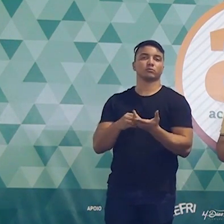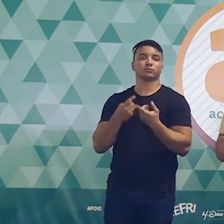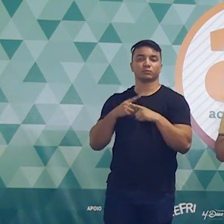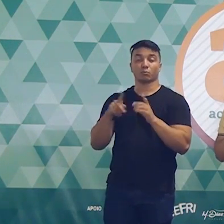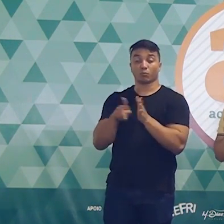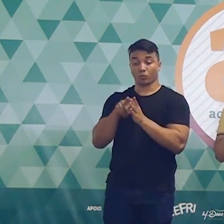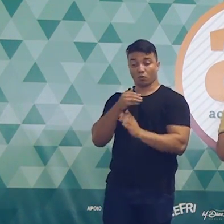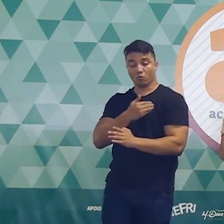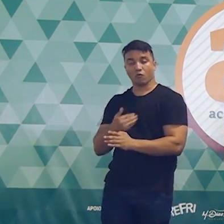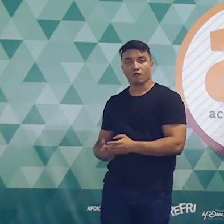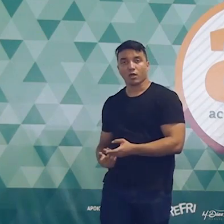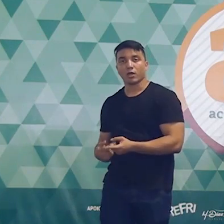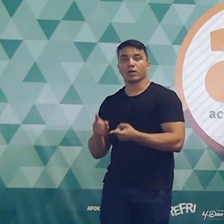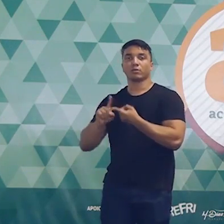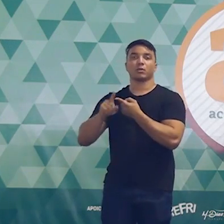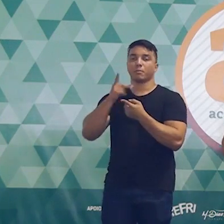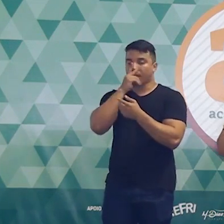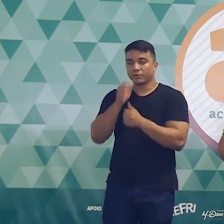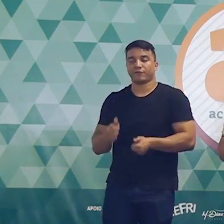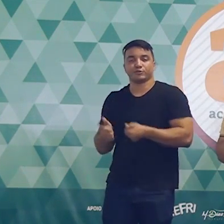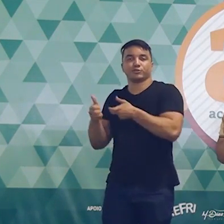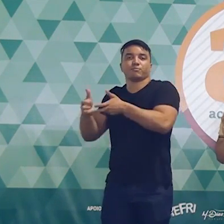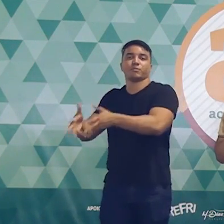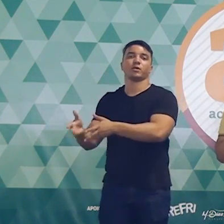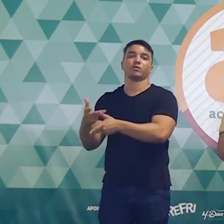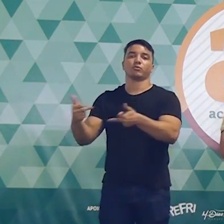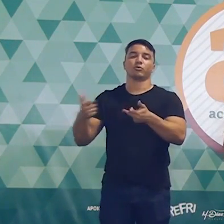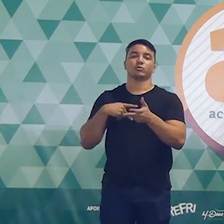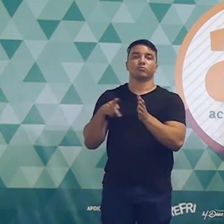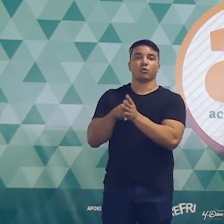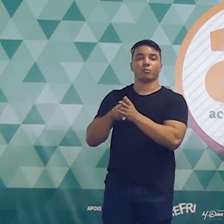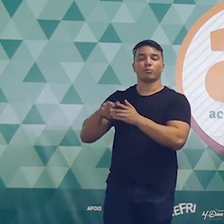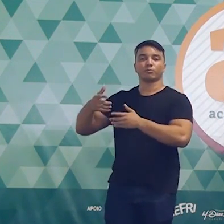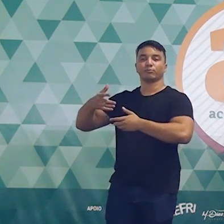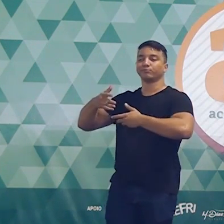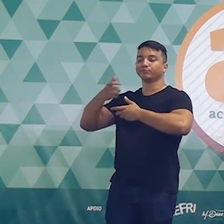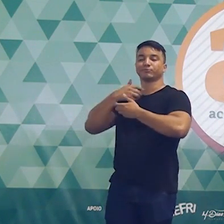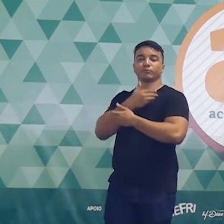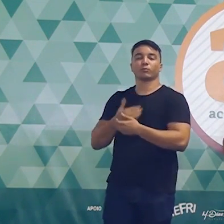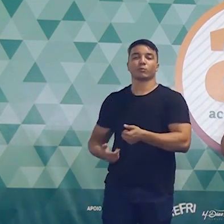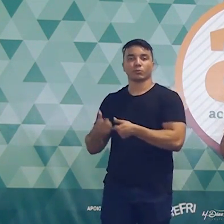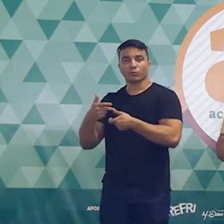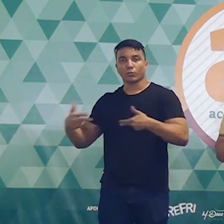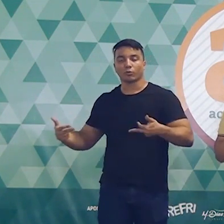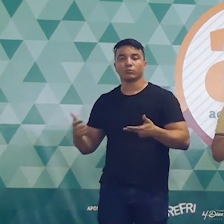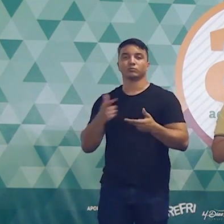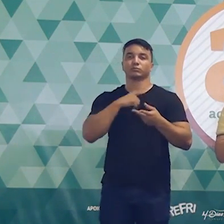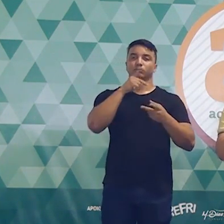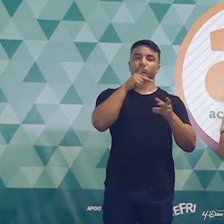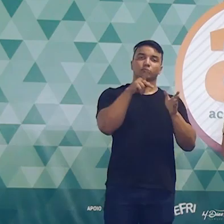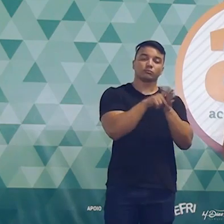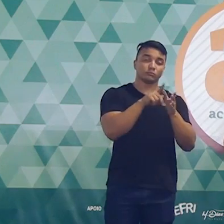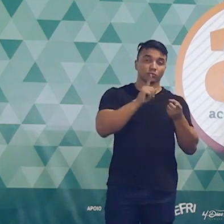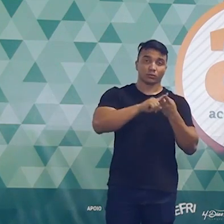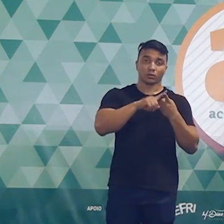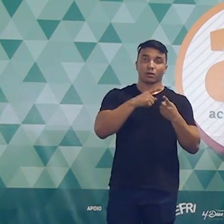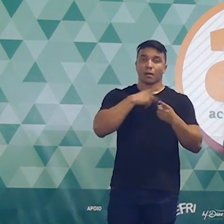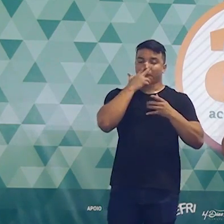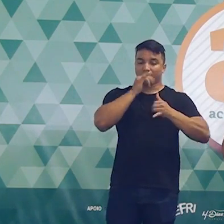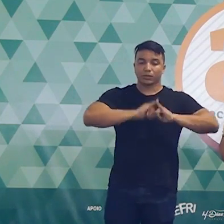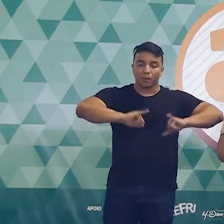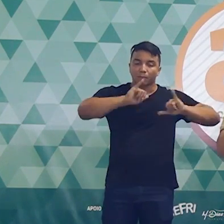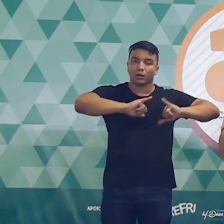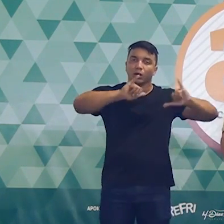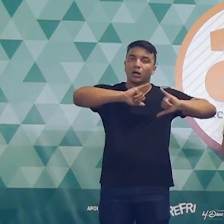acontecer, por meio de algum investimento em alguma política pública, por meio de algum informe educacional, por meio de alguma